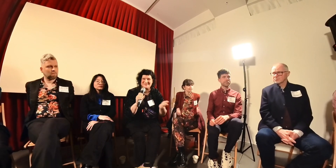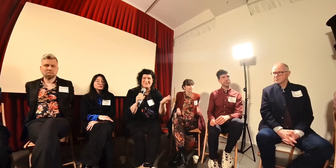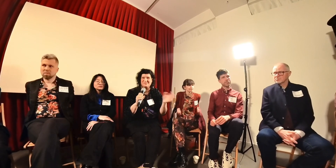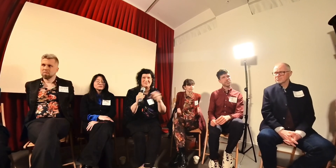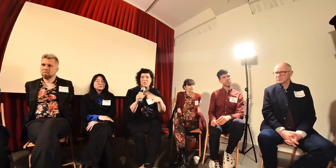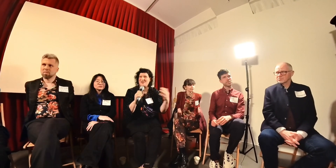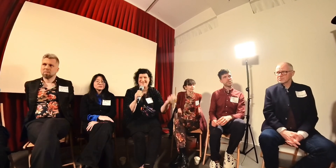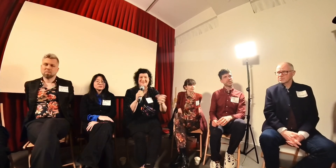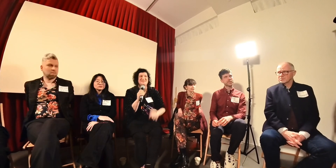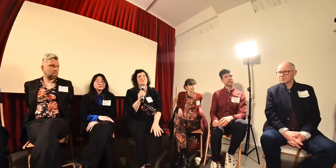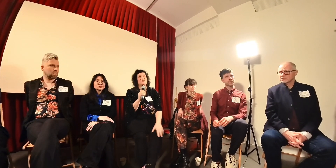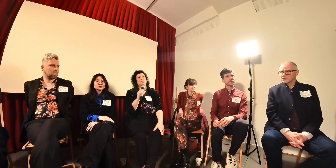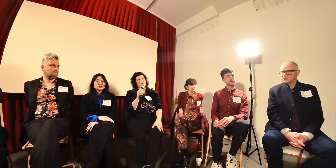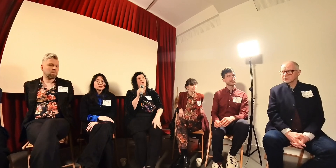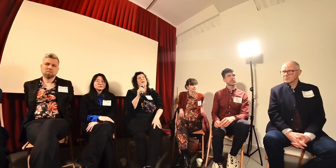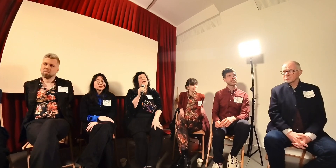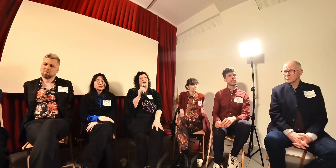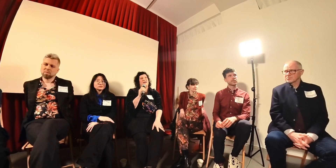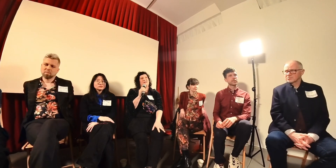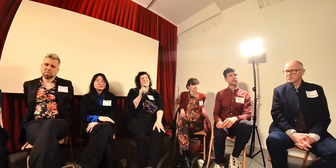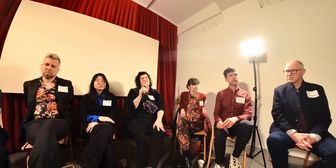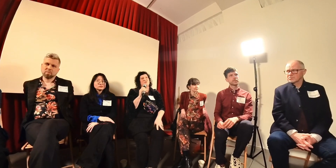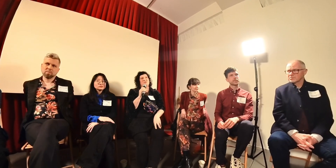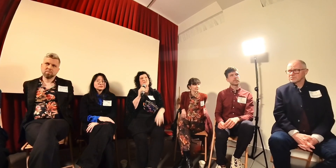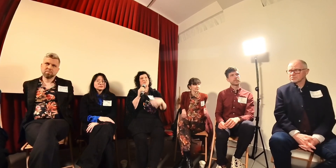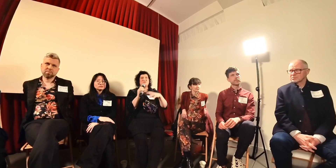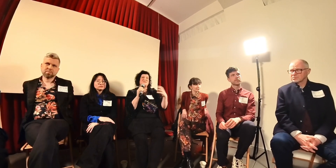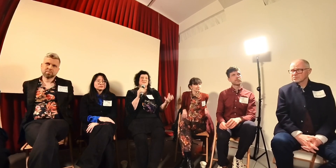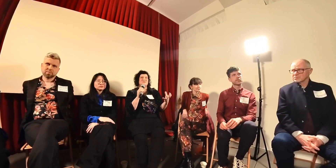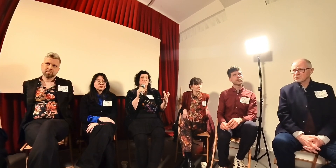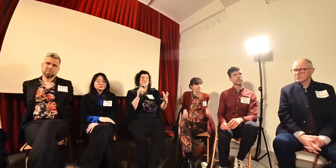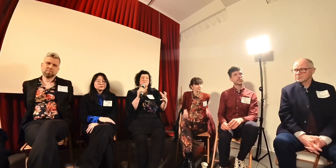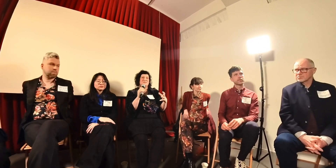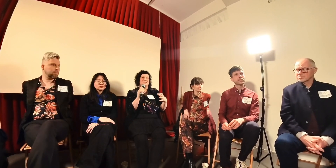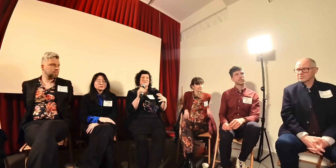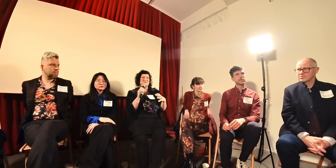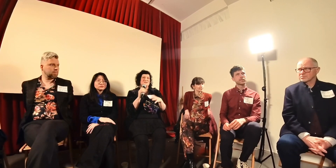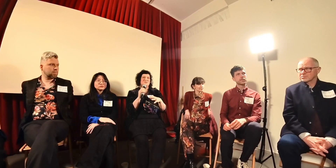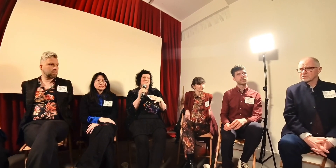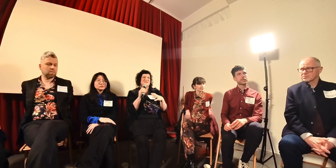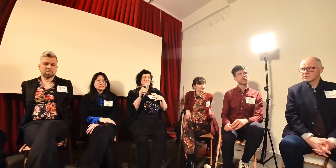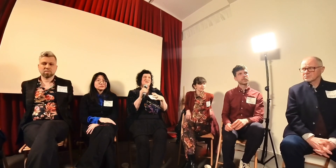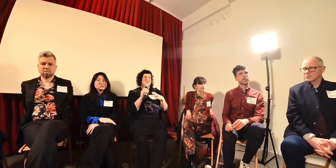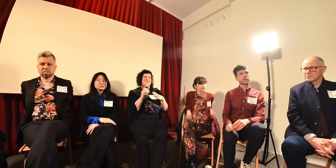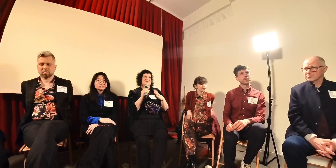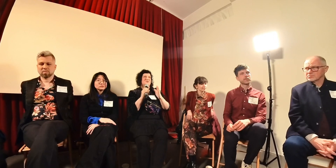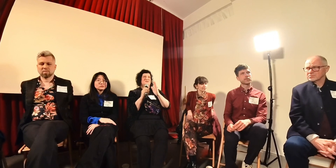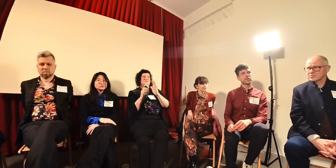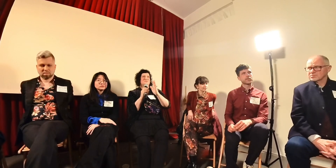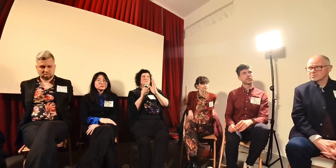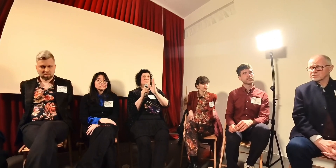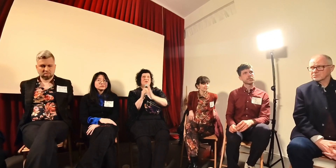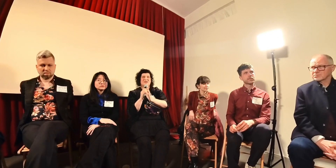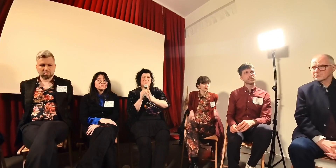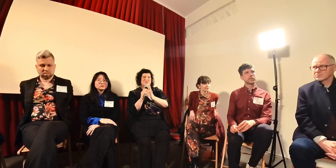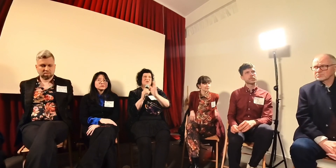zákony morálne, etické, aby to fungovalo. Ale myslím, že dochádza k rôznym cenzúram. Cenzúra vlastne, je to